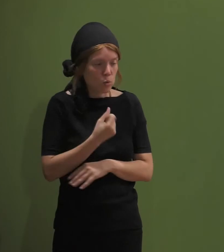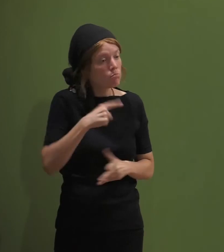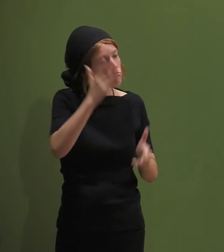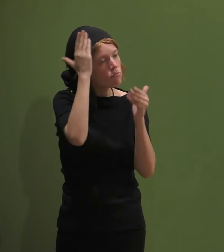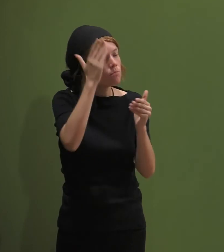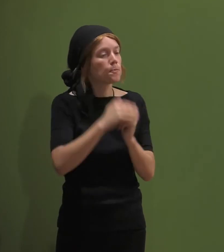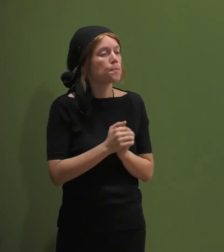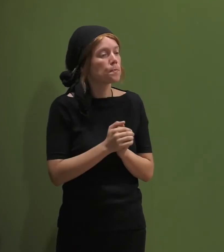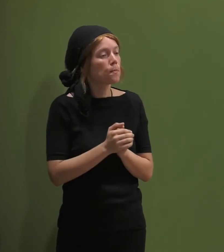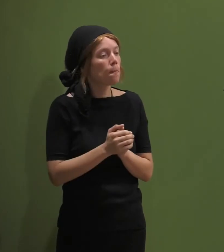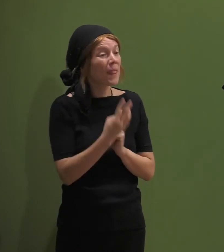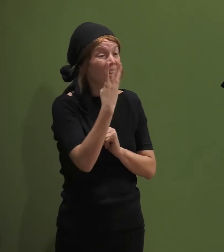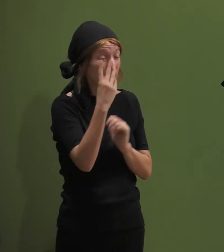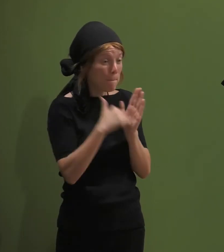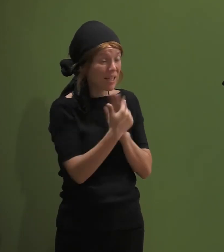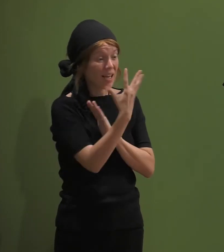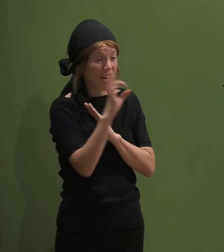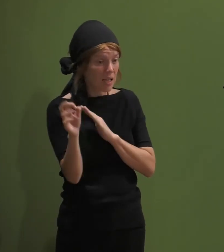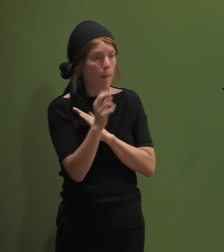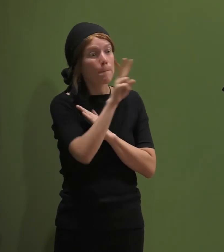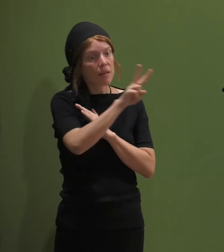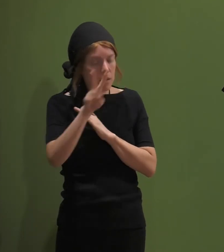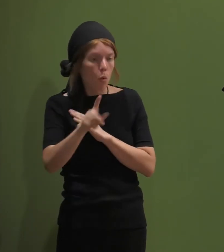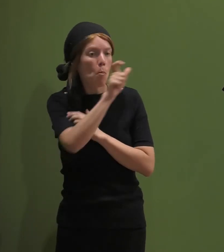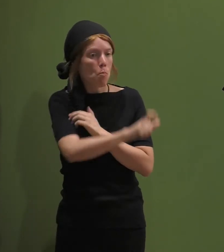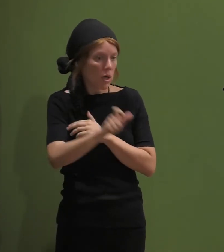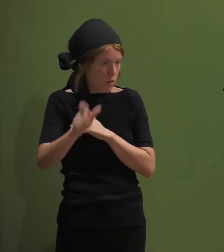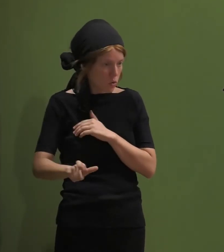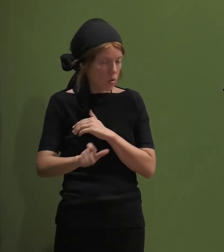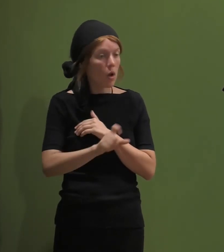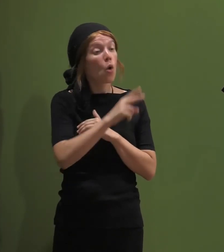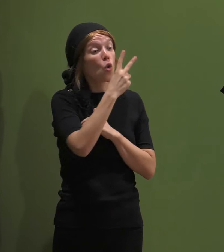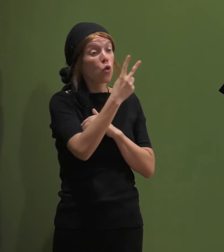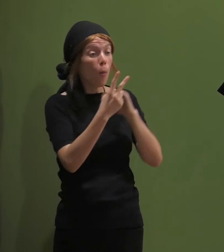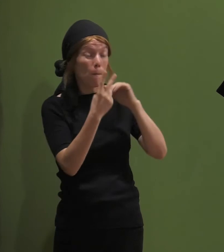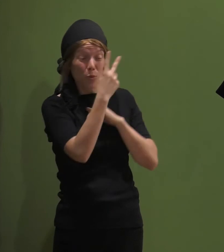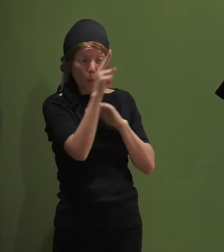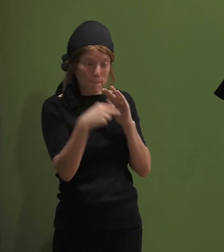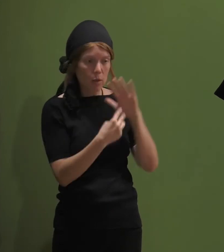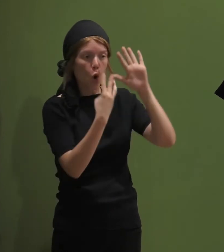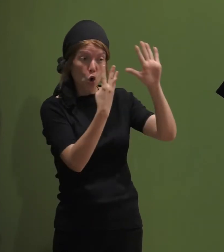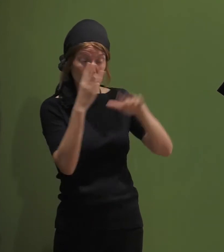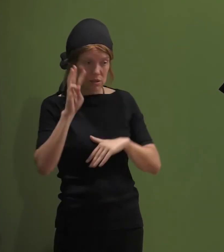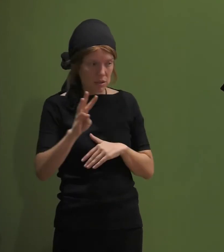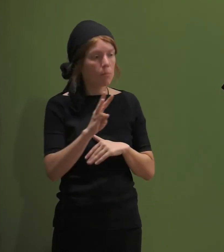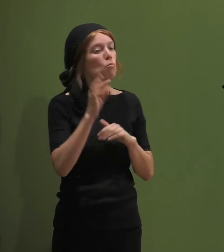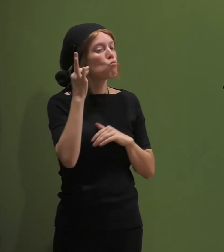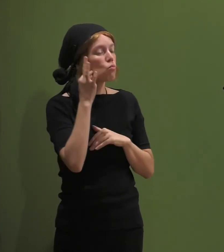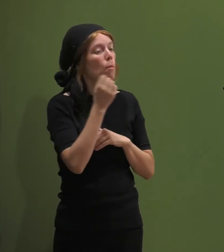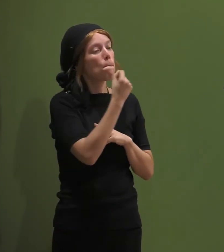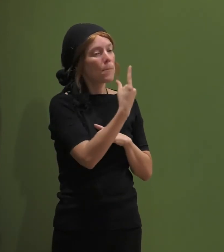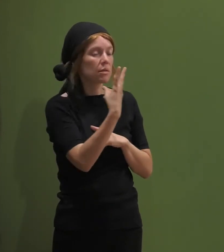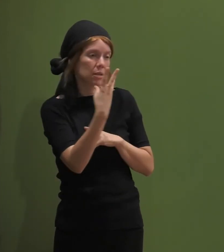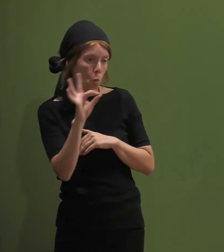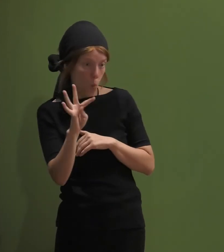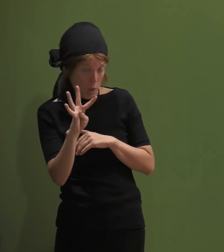también a las 3.522 personas, 2.083 mujeres y 1.439